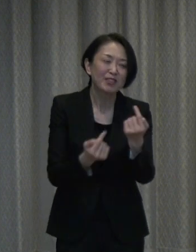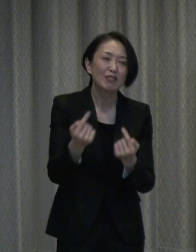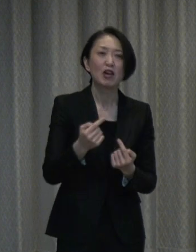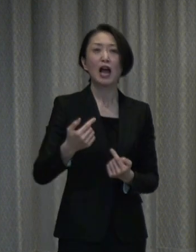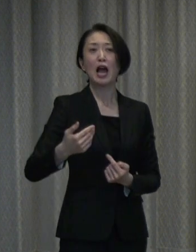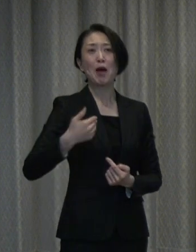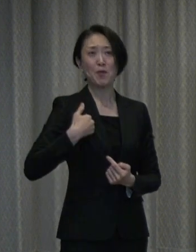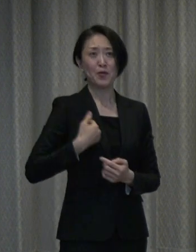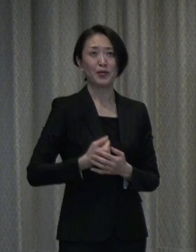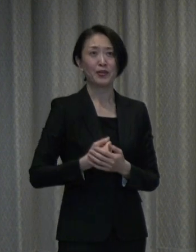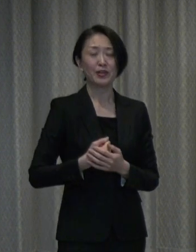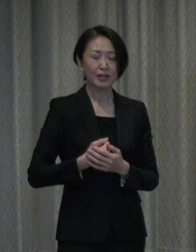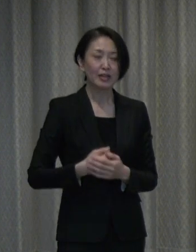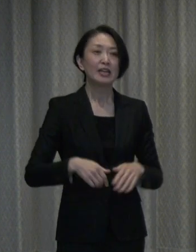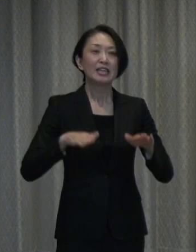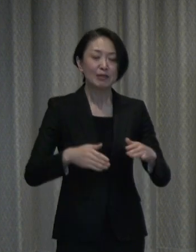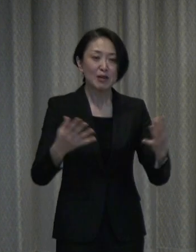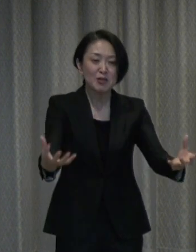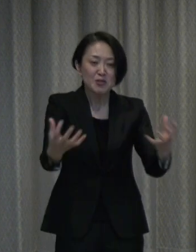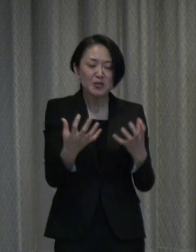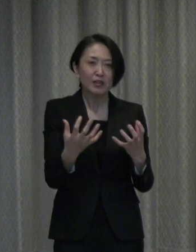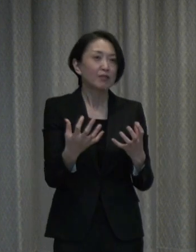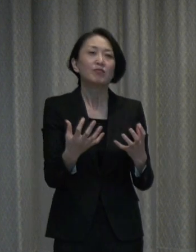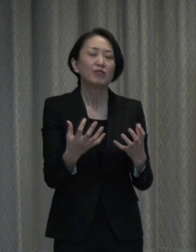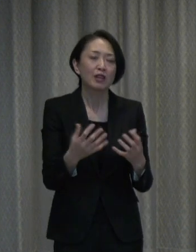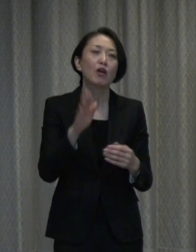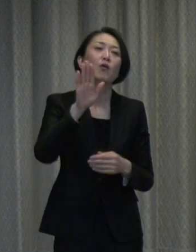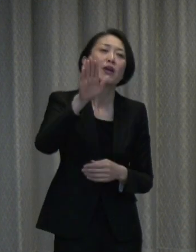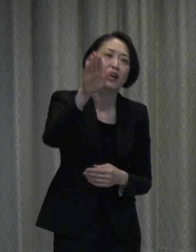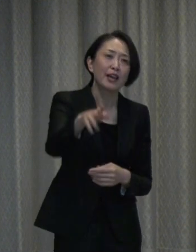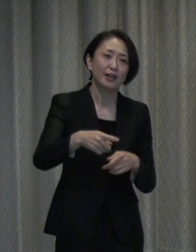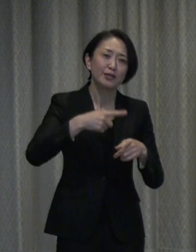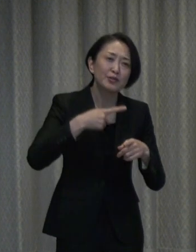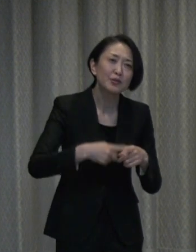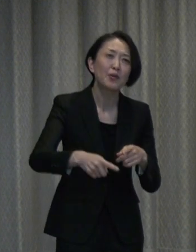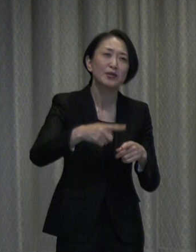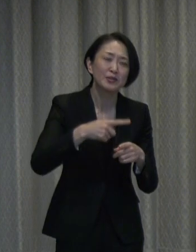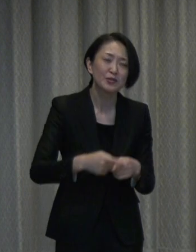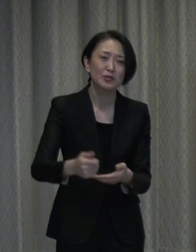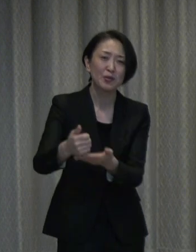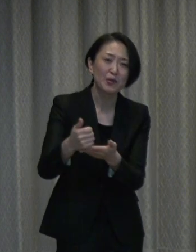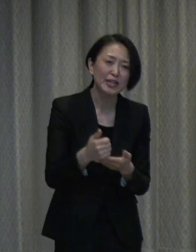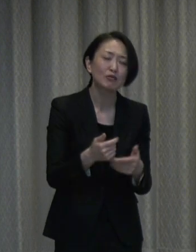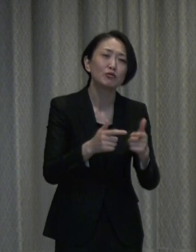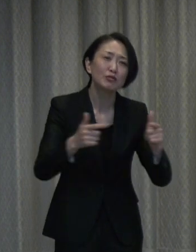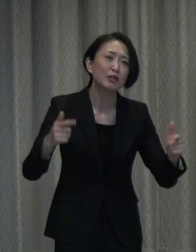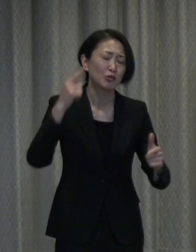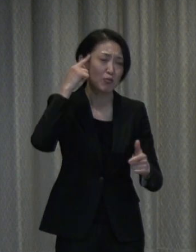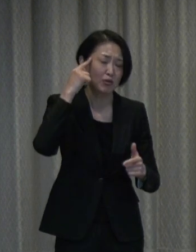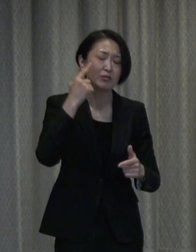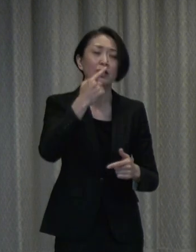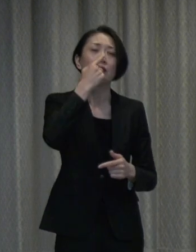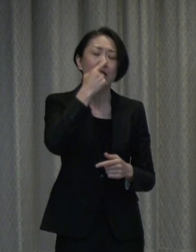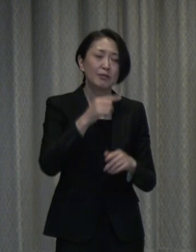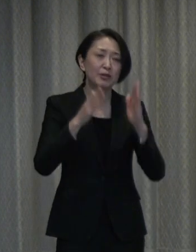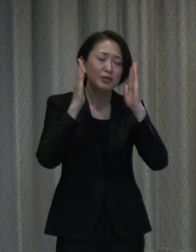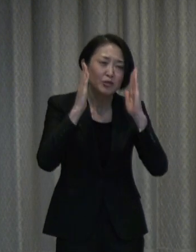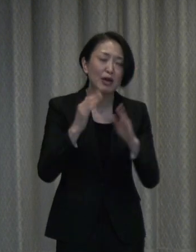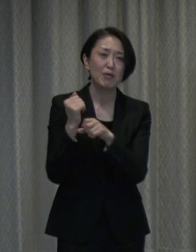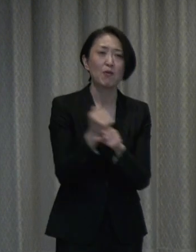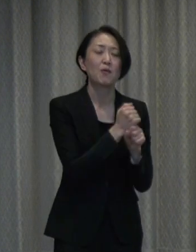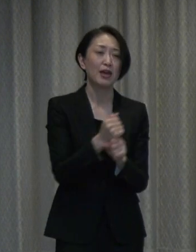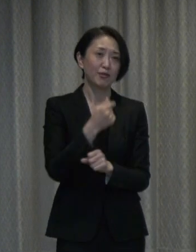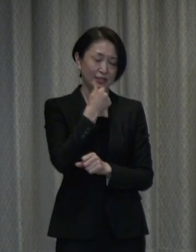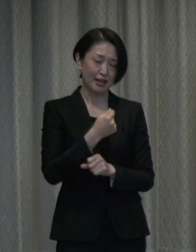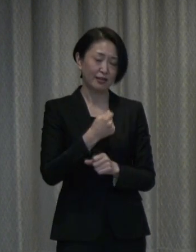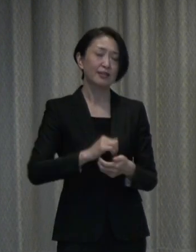ないと思いますが、少しずつ少しずつお客さんが戻ってくるように、我々も一生懸命応援をさせていただきたいと思います。ぜひとも